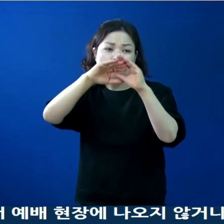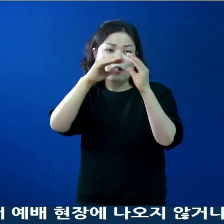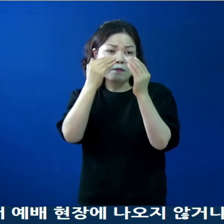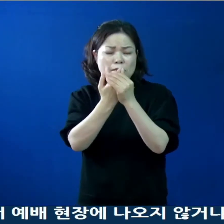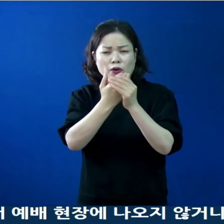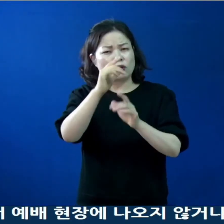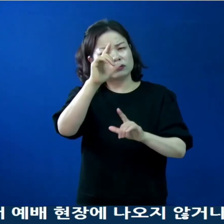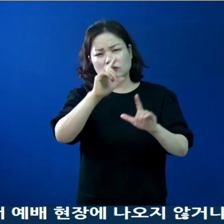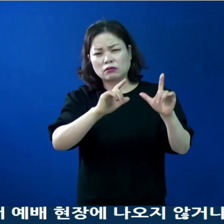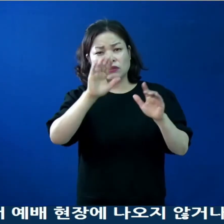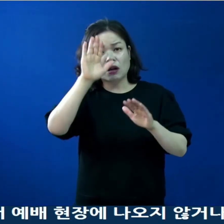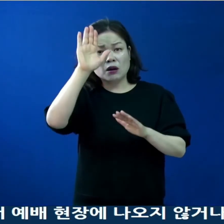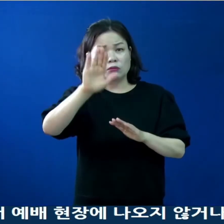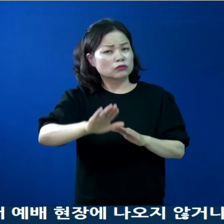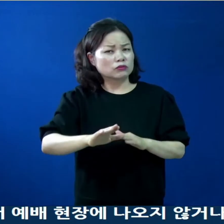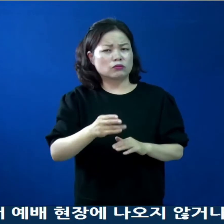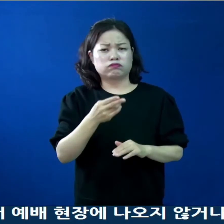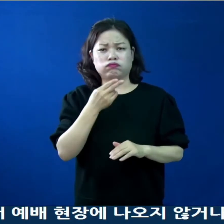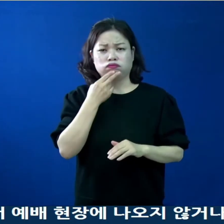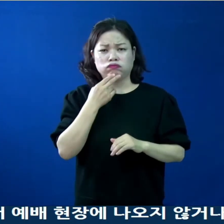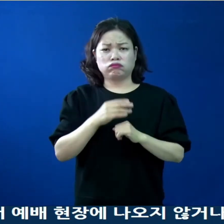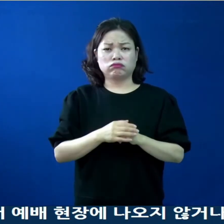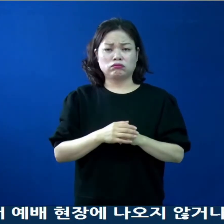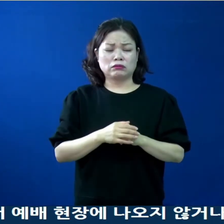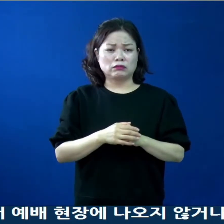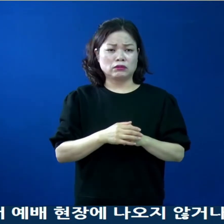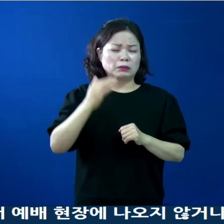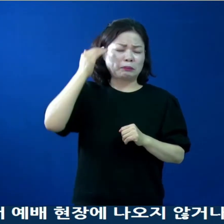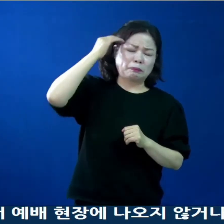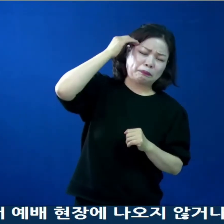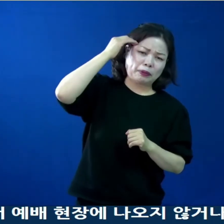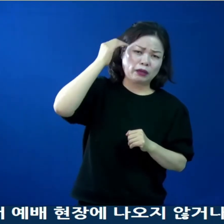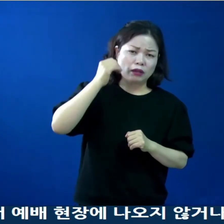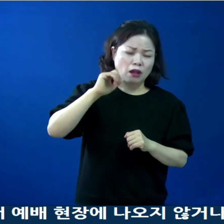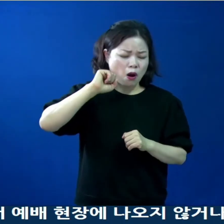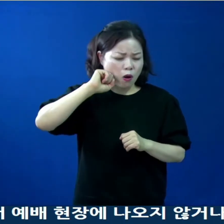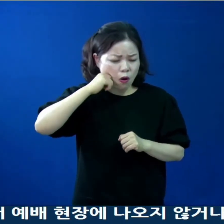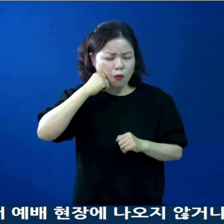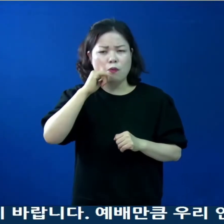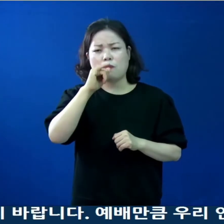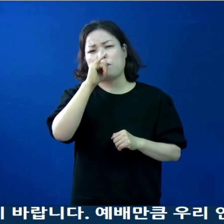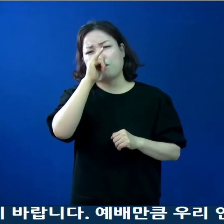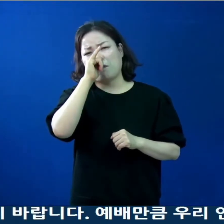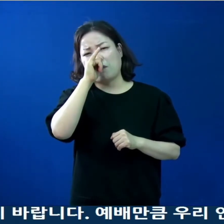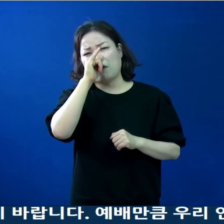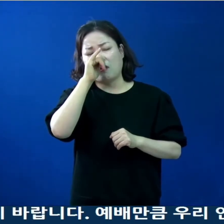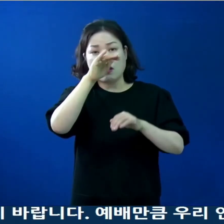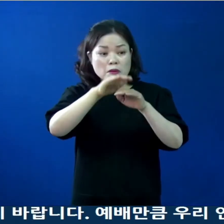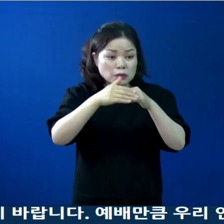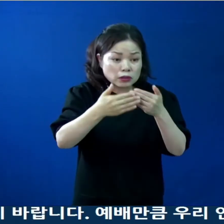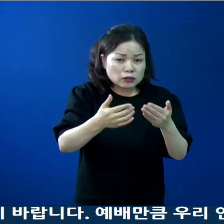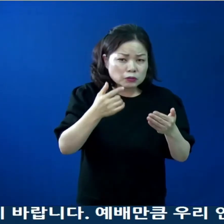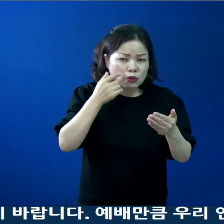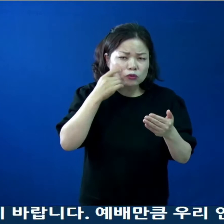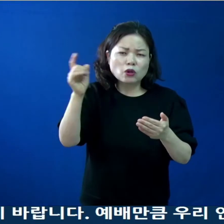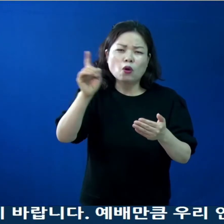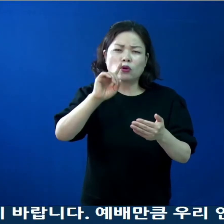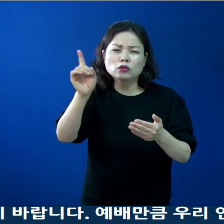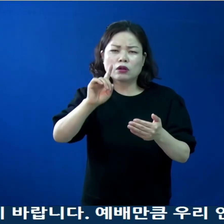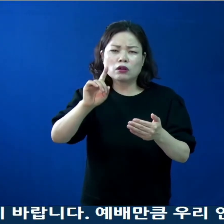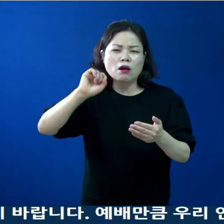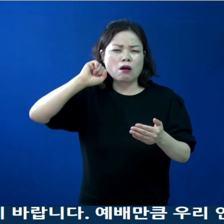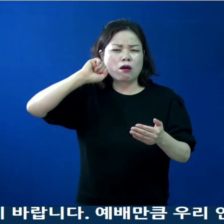상황은 앞으로도 오지 않을 것입니다. 장애물이 있어도 어려움이 있어도 예배하지 못하게 만드는 그 어떤